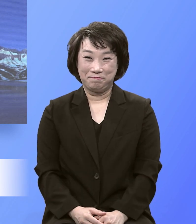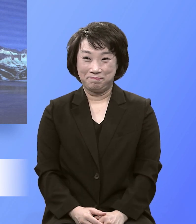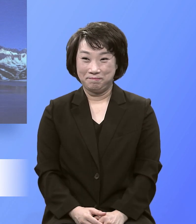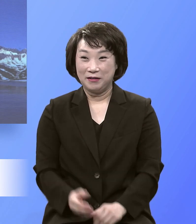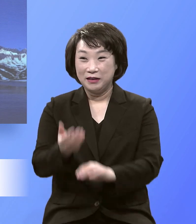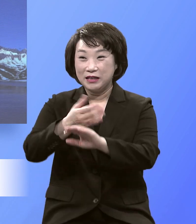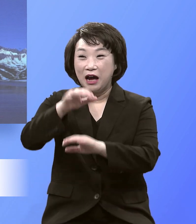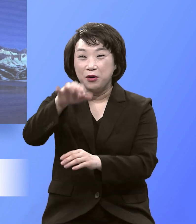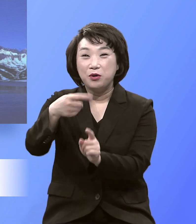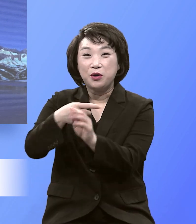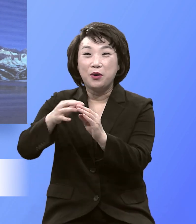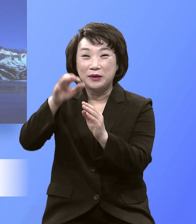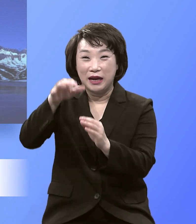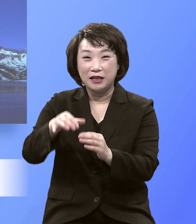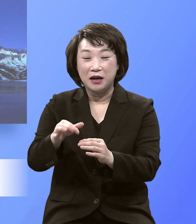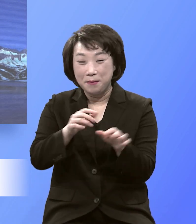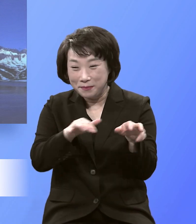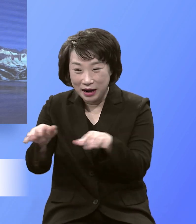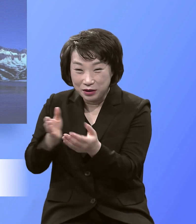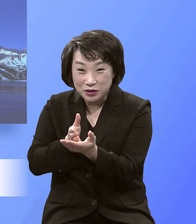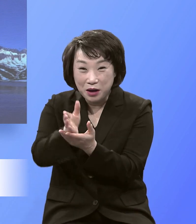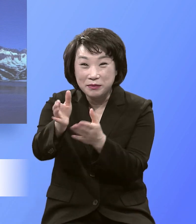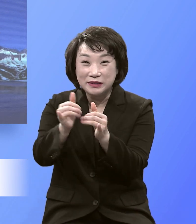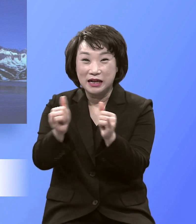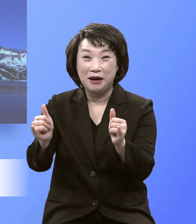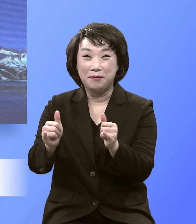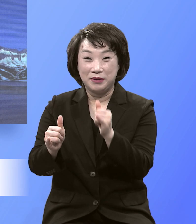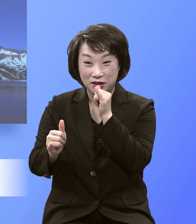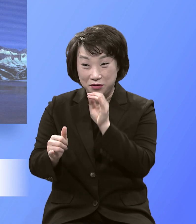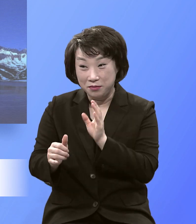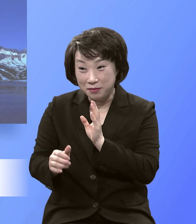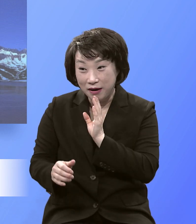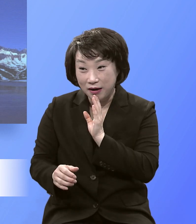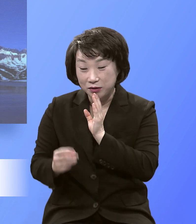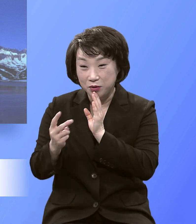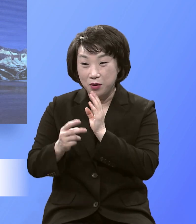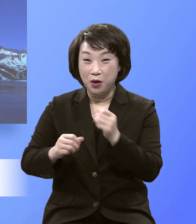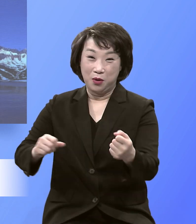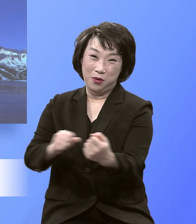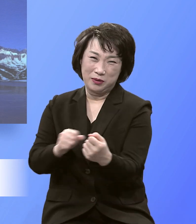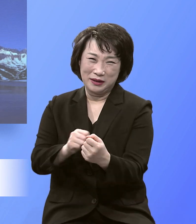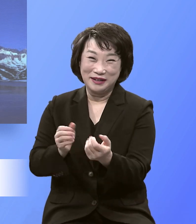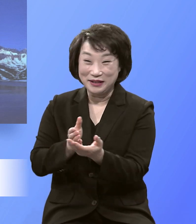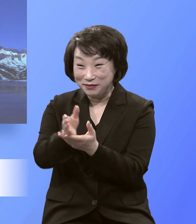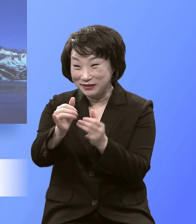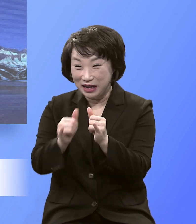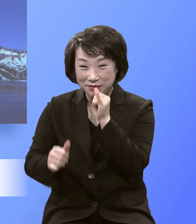다른 교회는 피아니스트, 이 오케스트라,